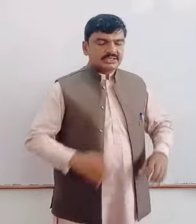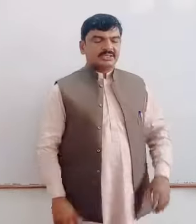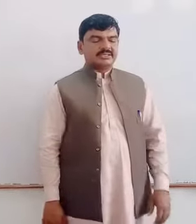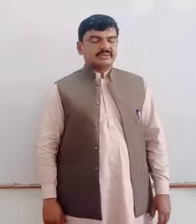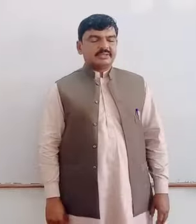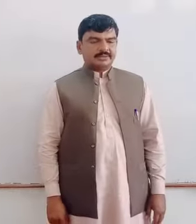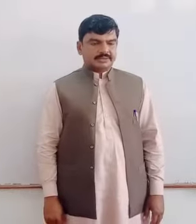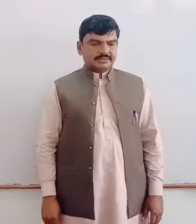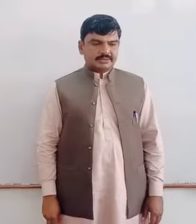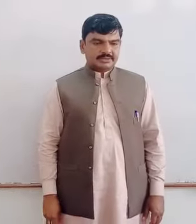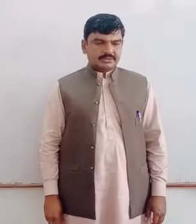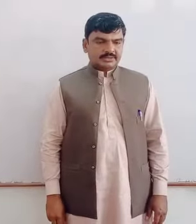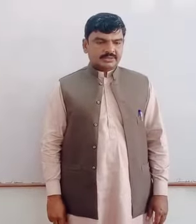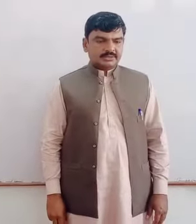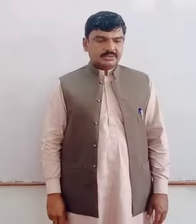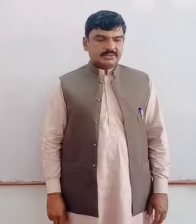हजरे अस्वद, एहराम,